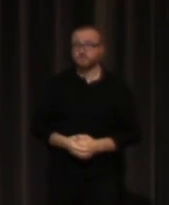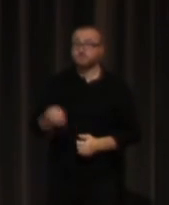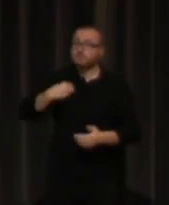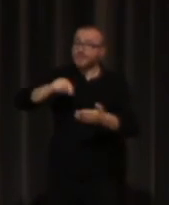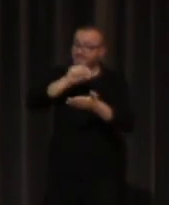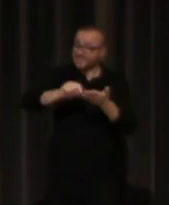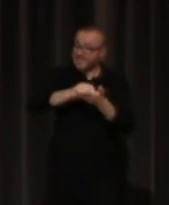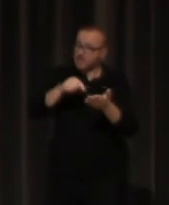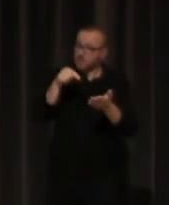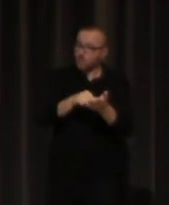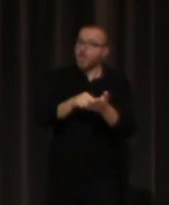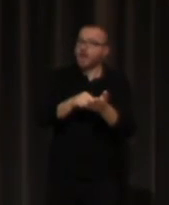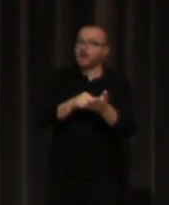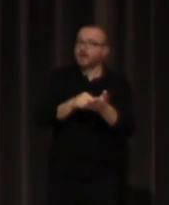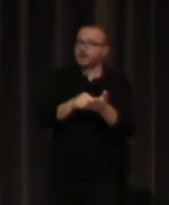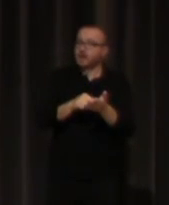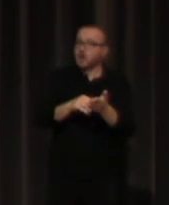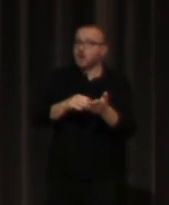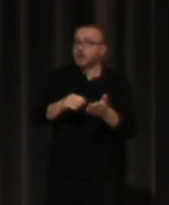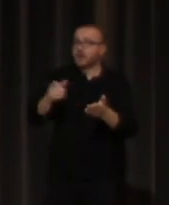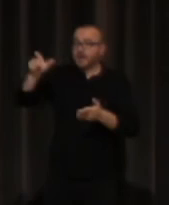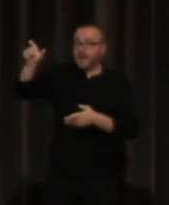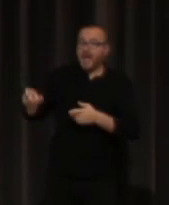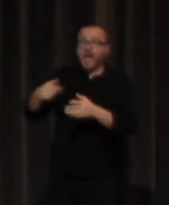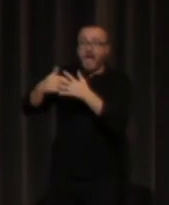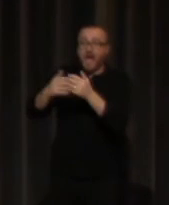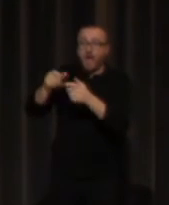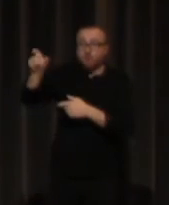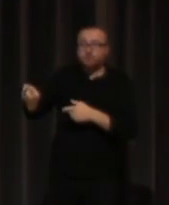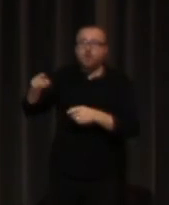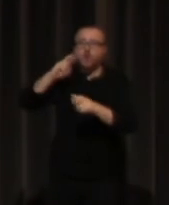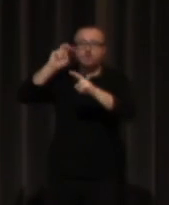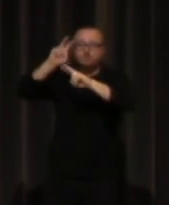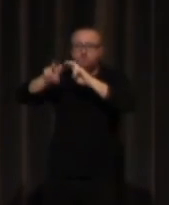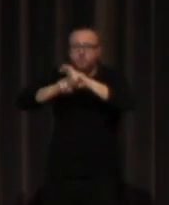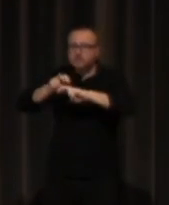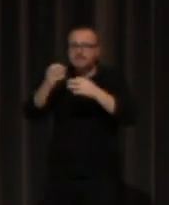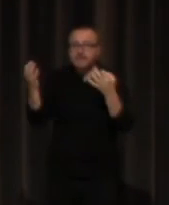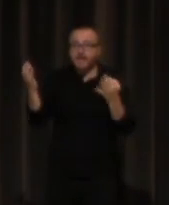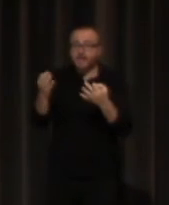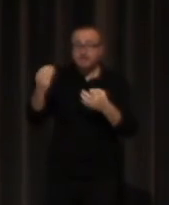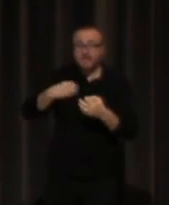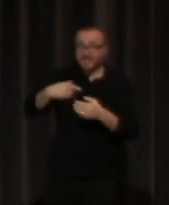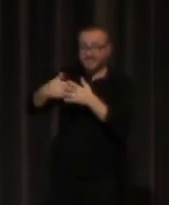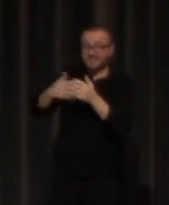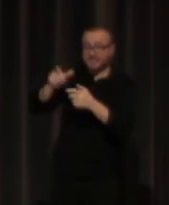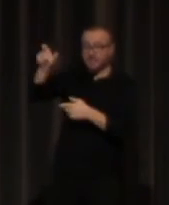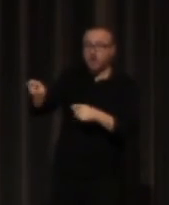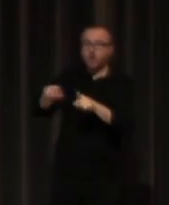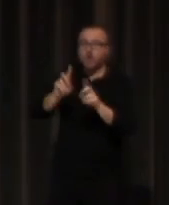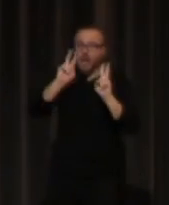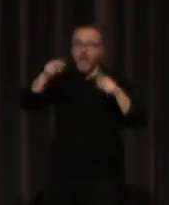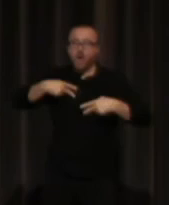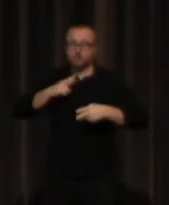escriptura se pot que l'autor buscant el seu l'autor al diàleg intern d'un